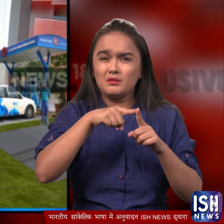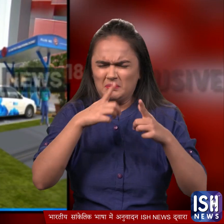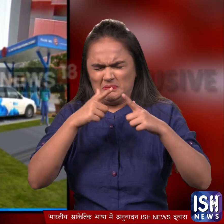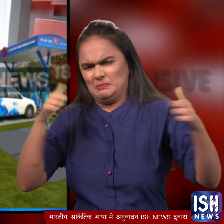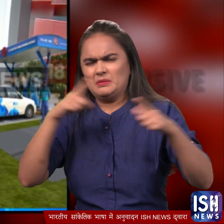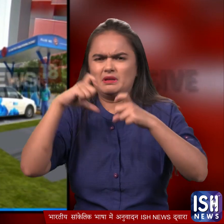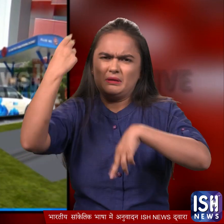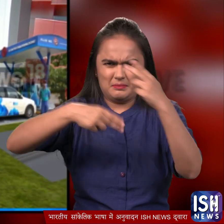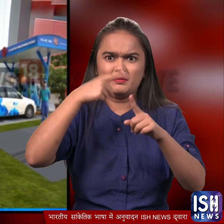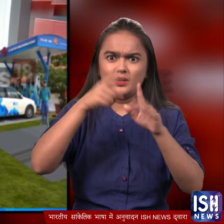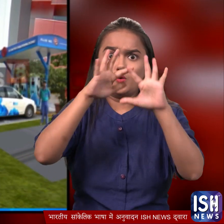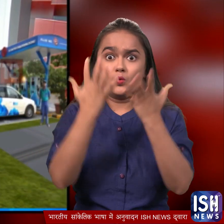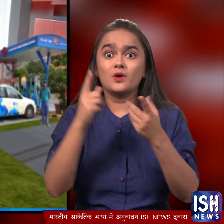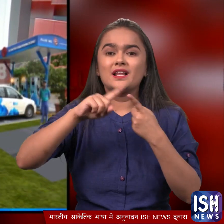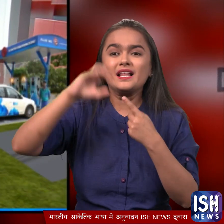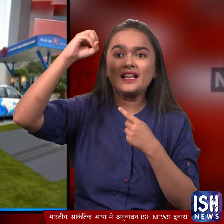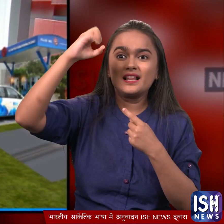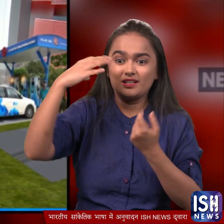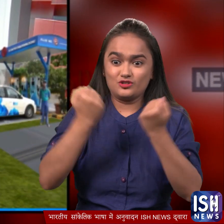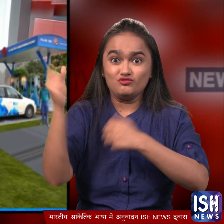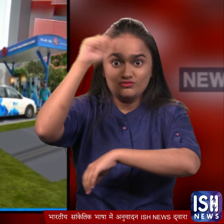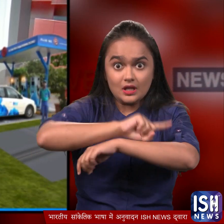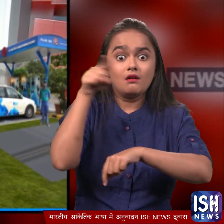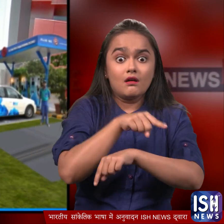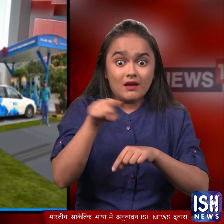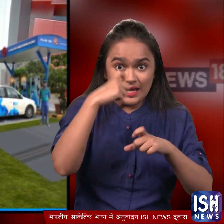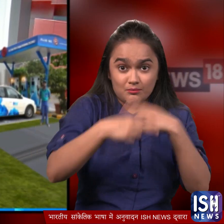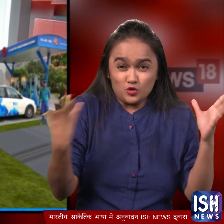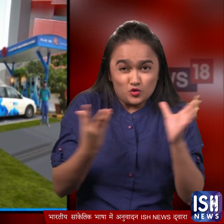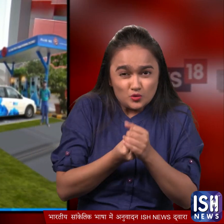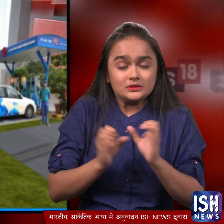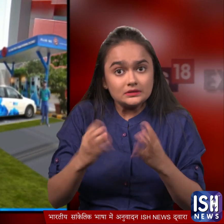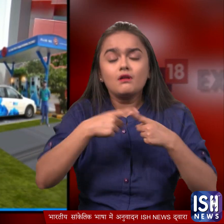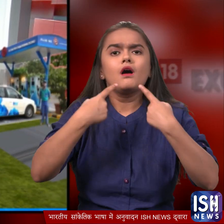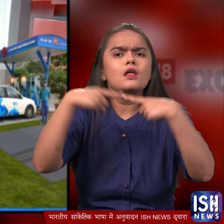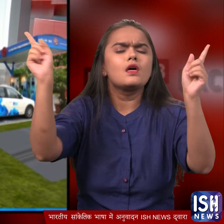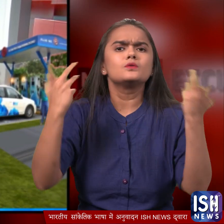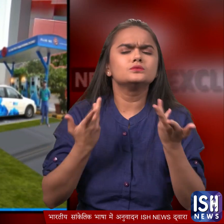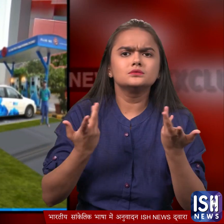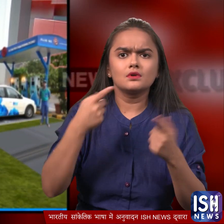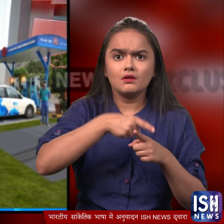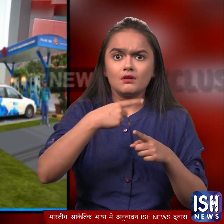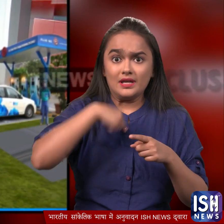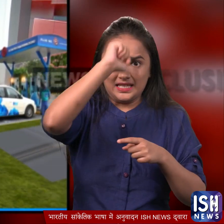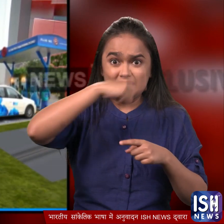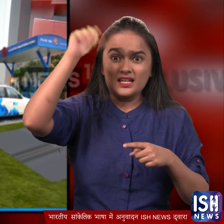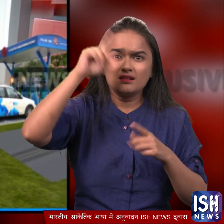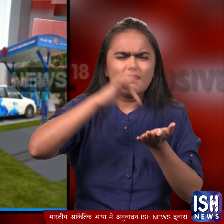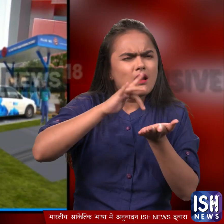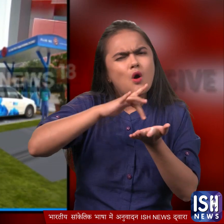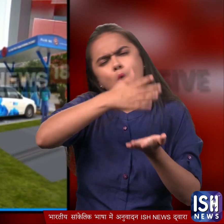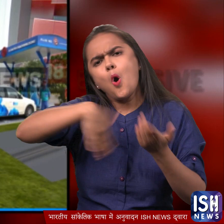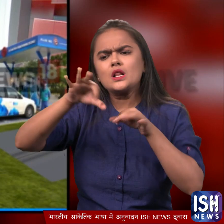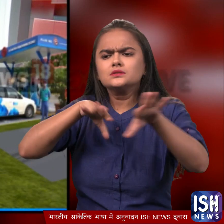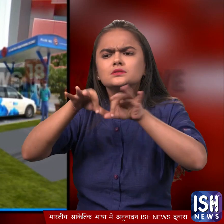लगाने वाली देश की सबसे बड़ी कंपनी। वर्ल्ड इलेक्ट्रिक व्हीकल्स डे के मौके पर दोनों कंपनियों की तरफ से यह ऐलान किया गया और बताया गया